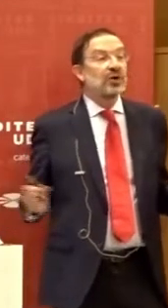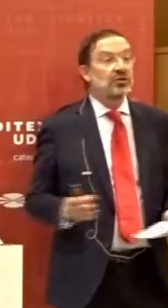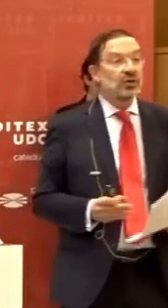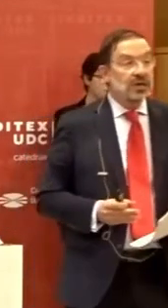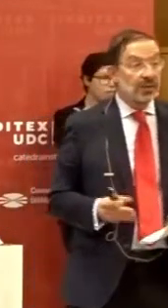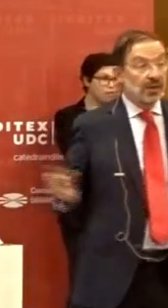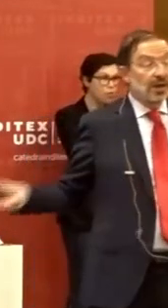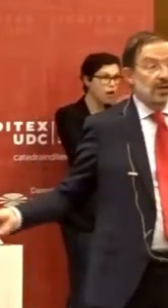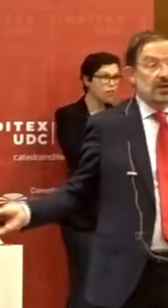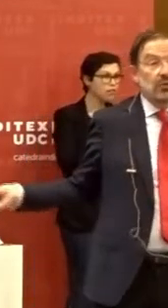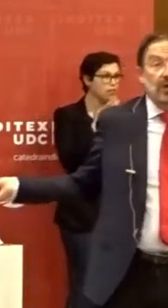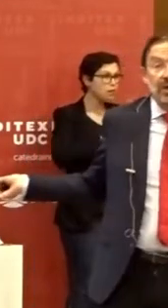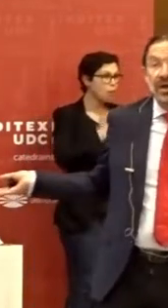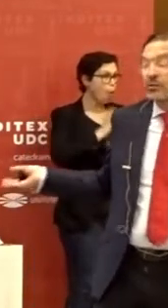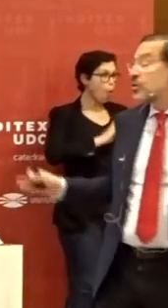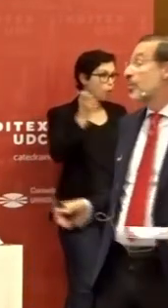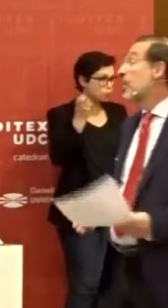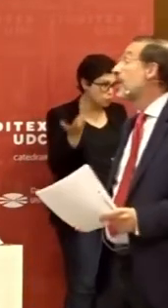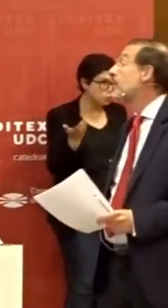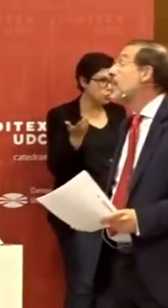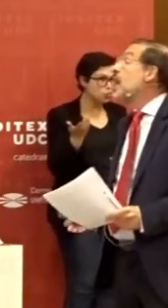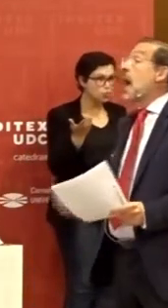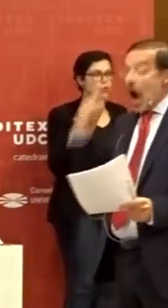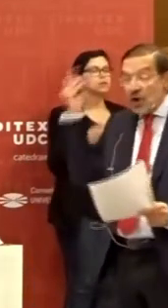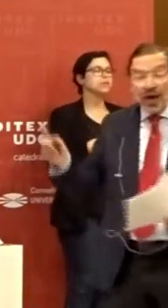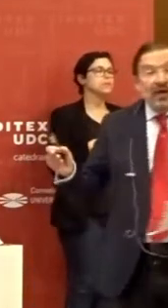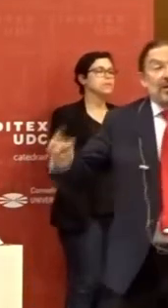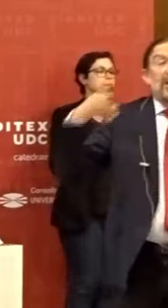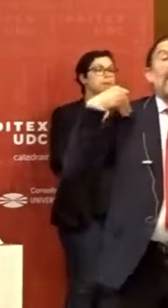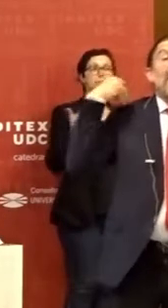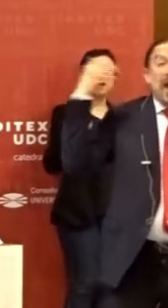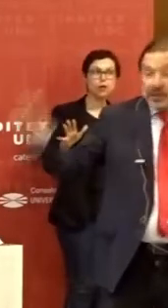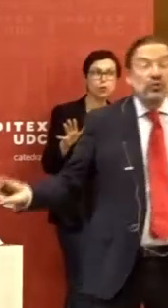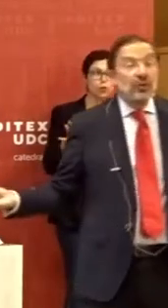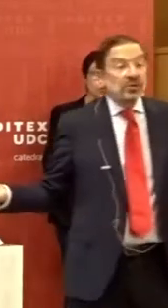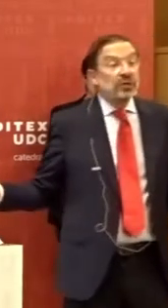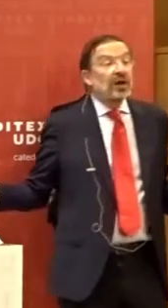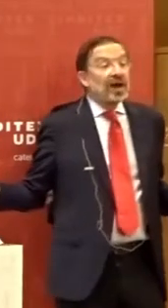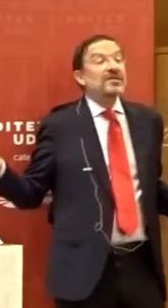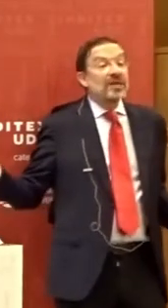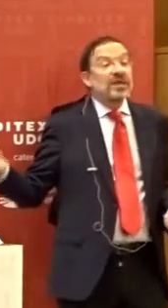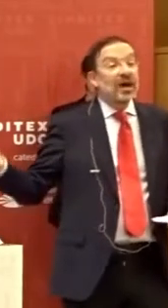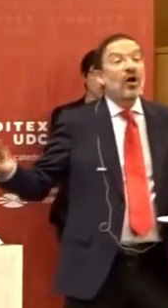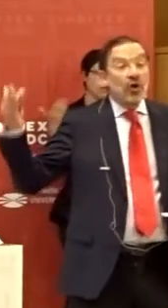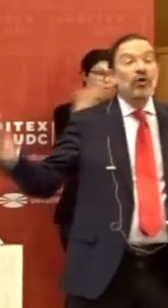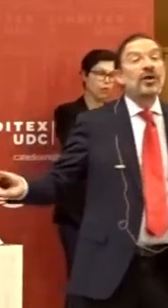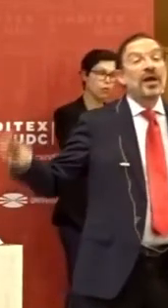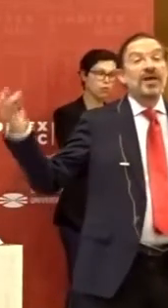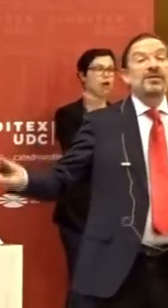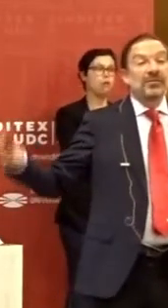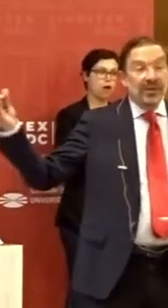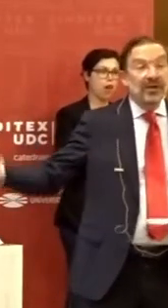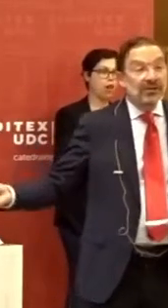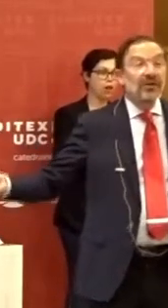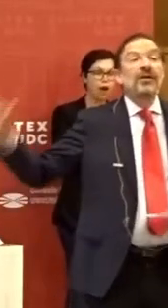las personas con discapacidad intelectual que vienen a nuestro programa. Ahora, es mucho más útil. Esta chica hoy